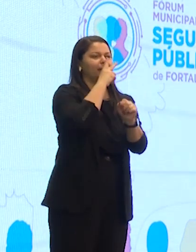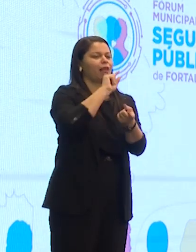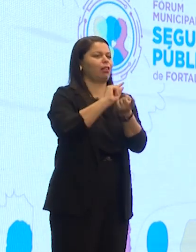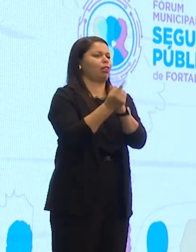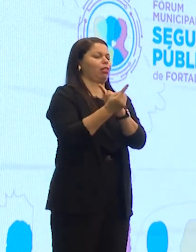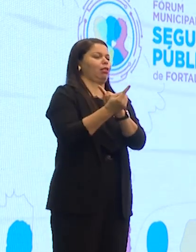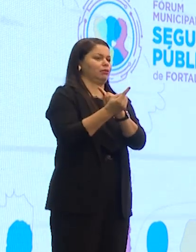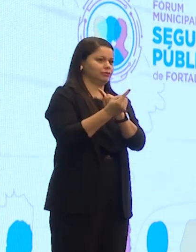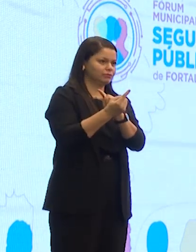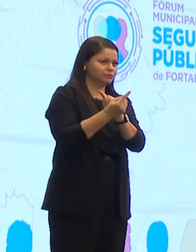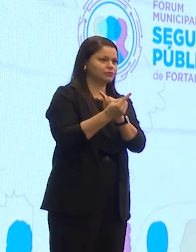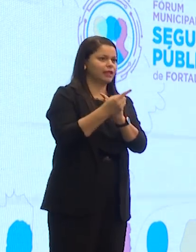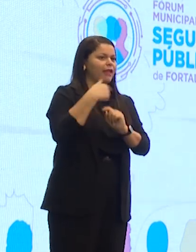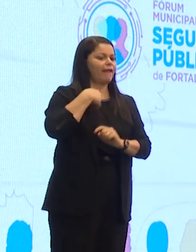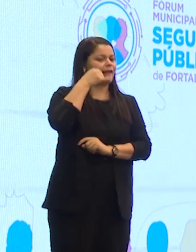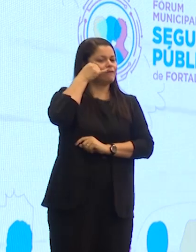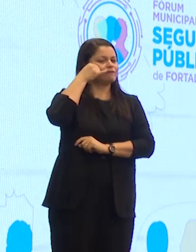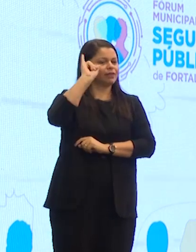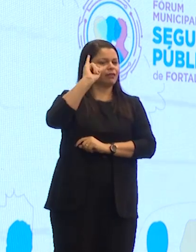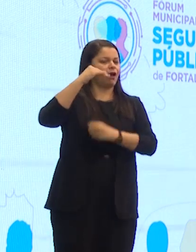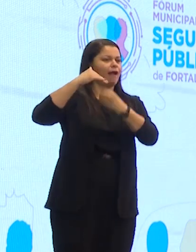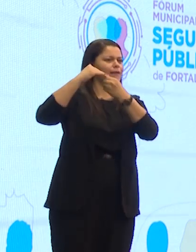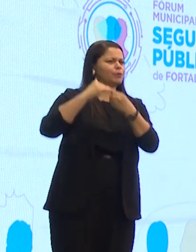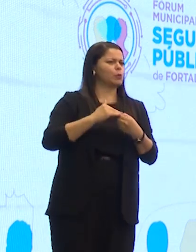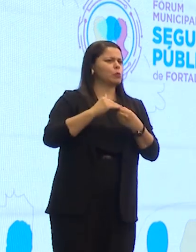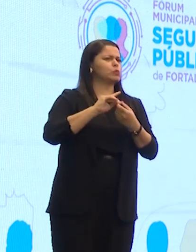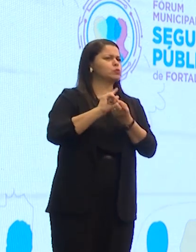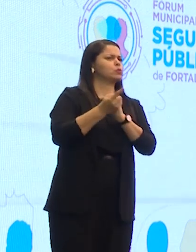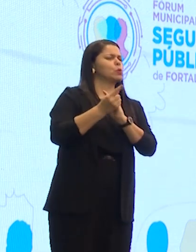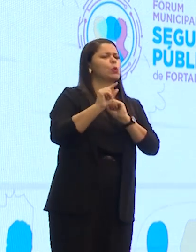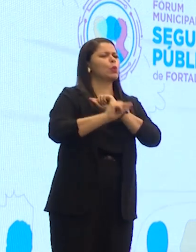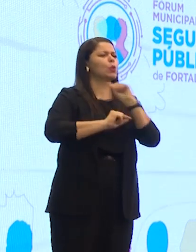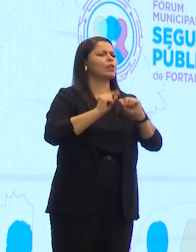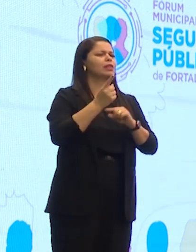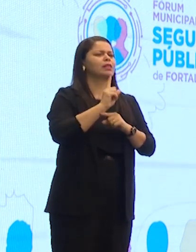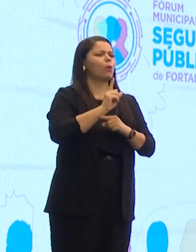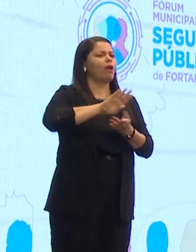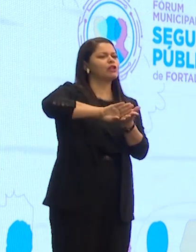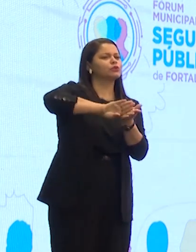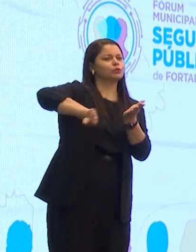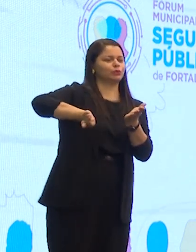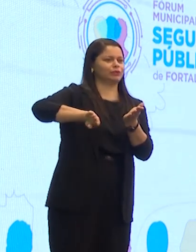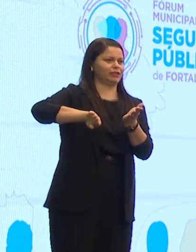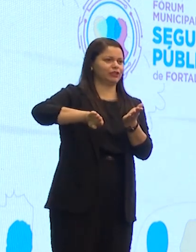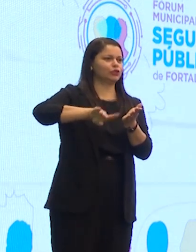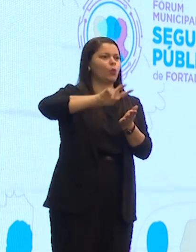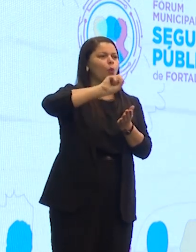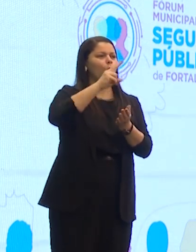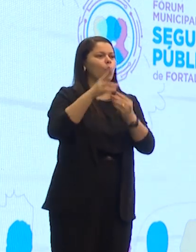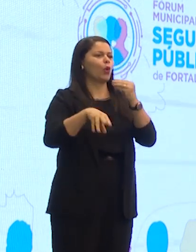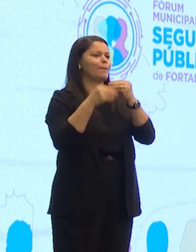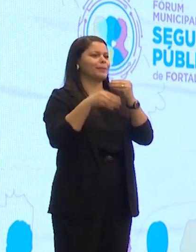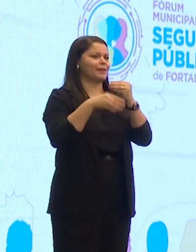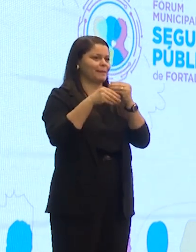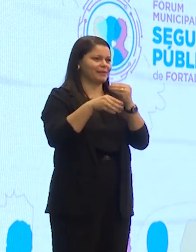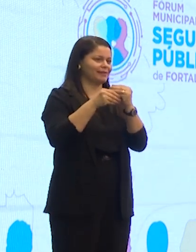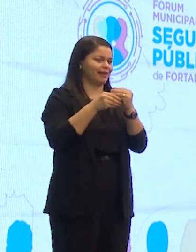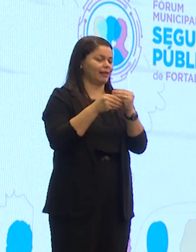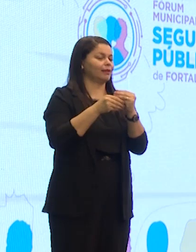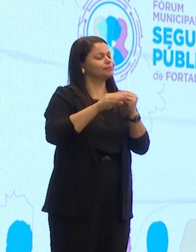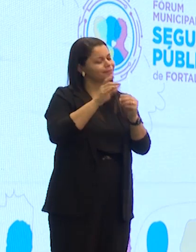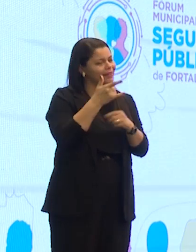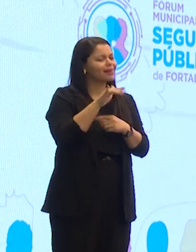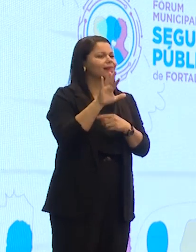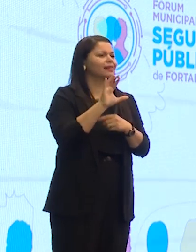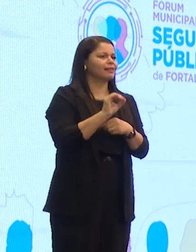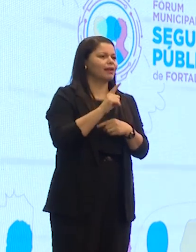e repressão. Eles não são excludentes, são complementares, um não vive sem o outro. Claro que políticas